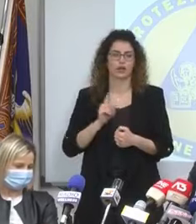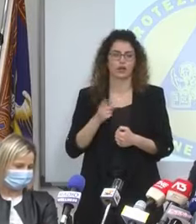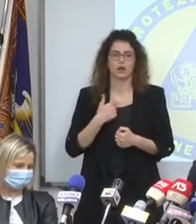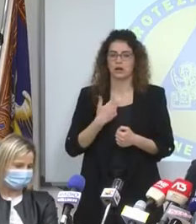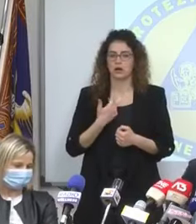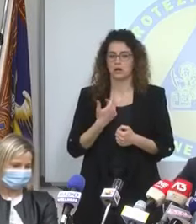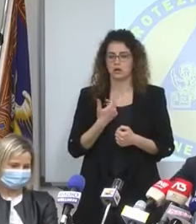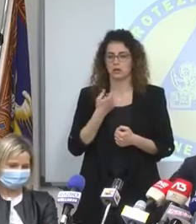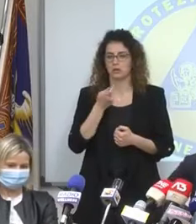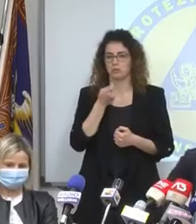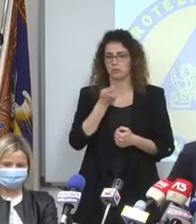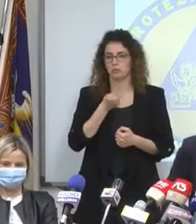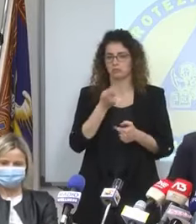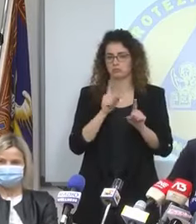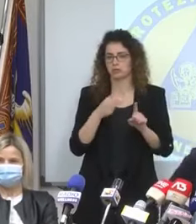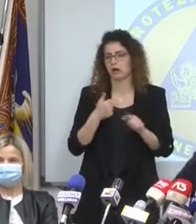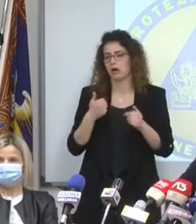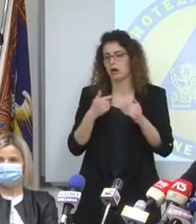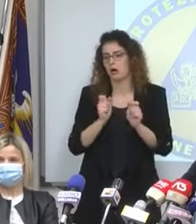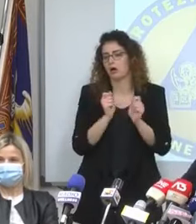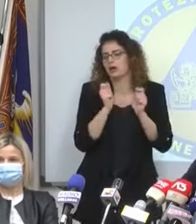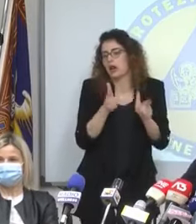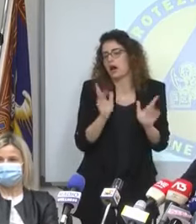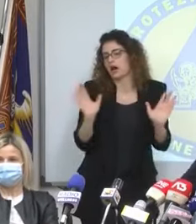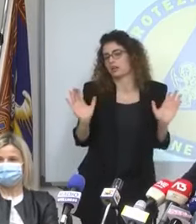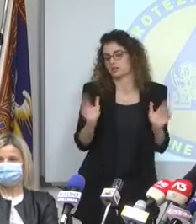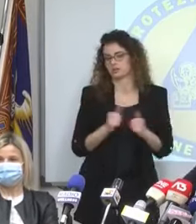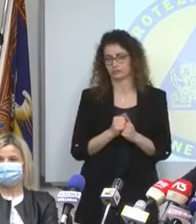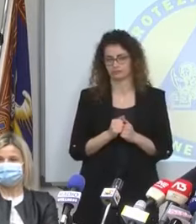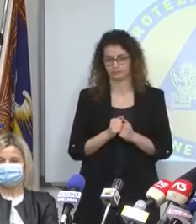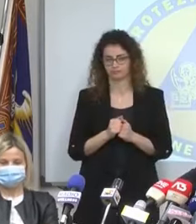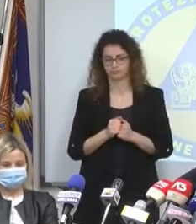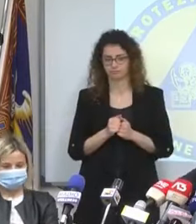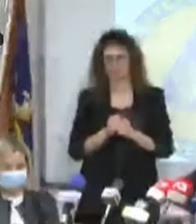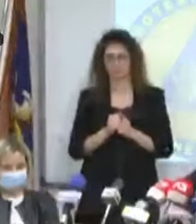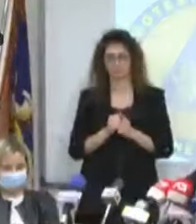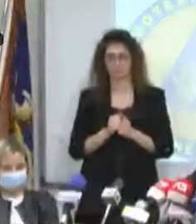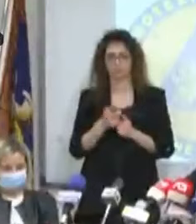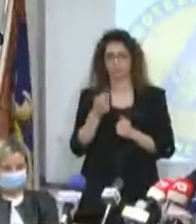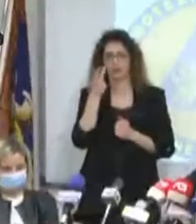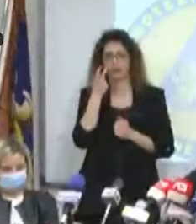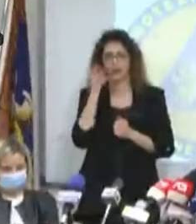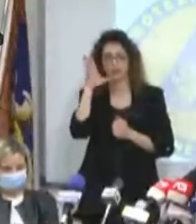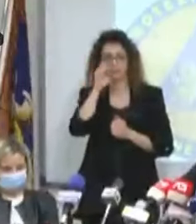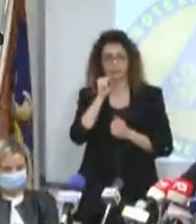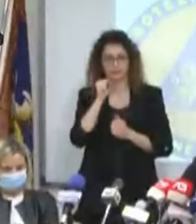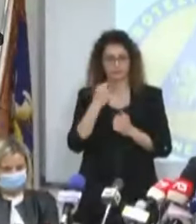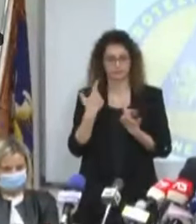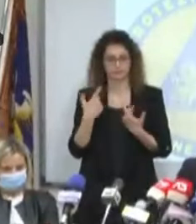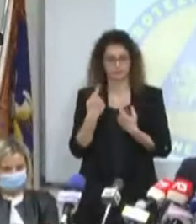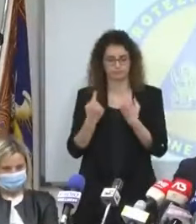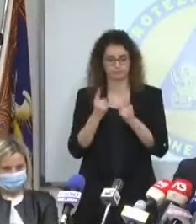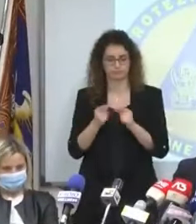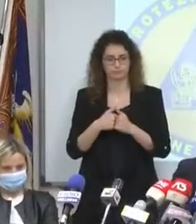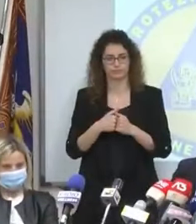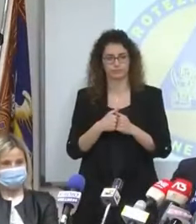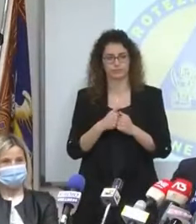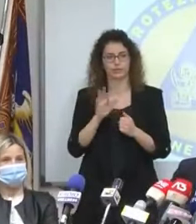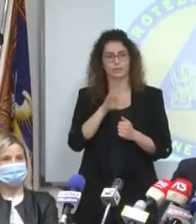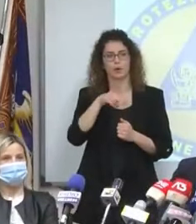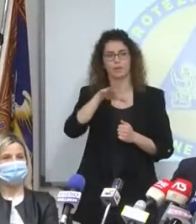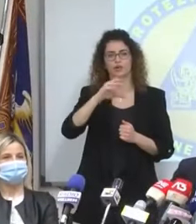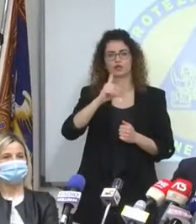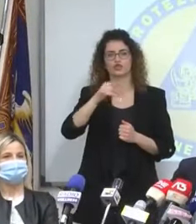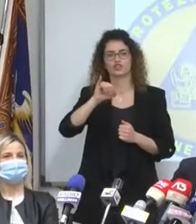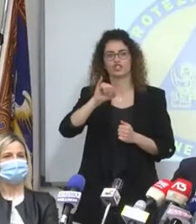costato, Cavaldonato non si guarda in bocca, adesso vedremo di capire cosa farne. Però ecco, vorrei dire, un esempio è la Pagnossin, tanto